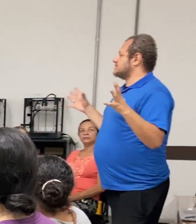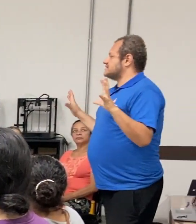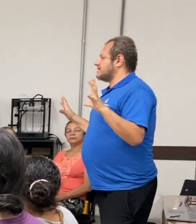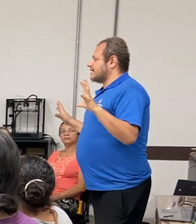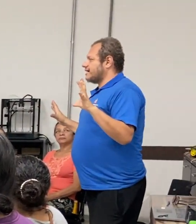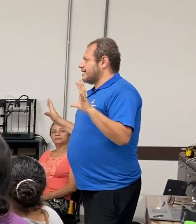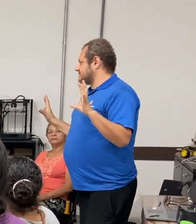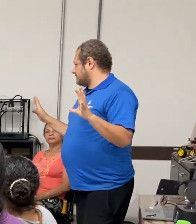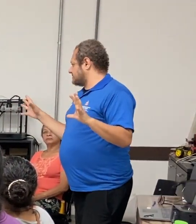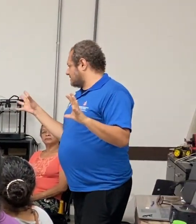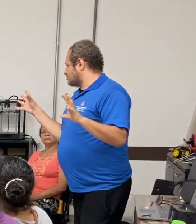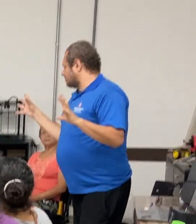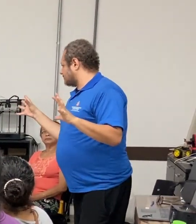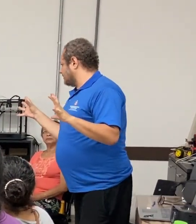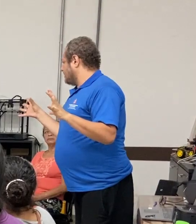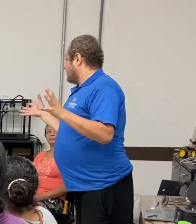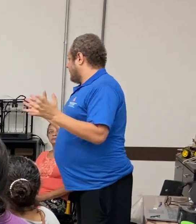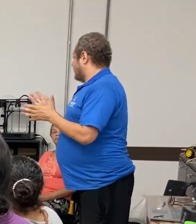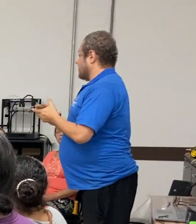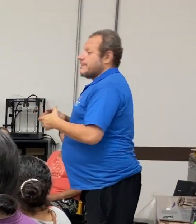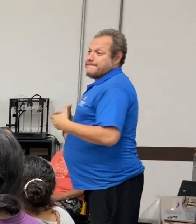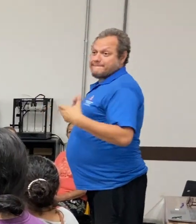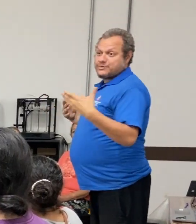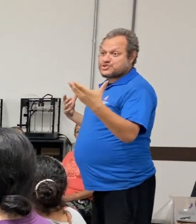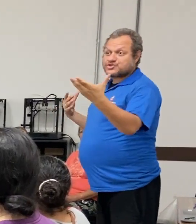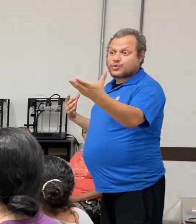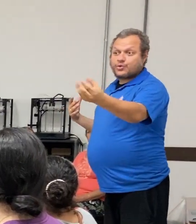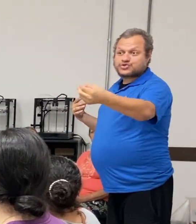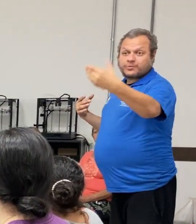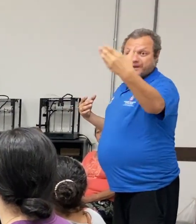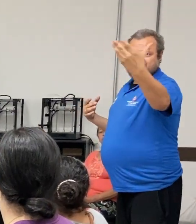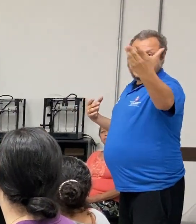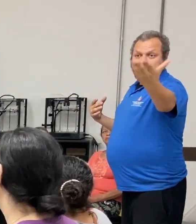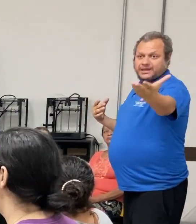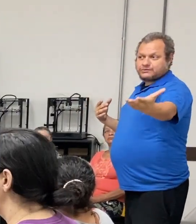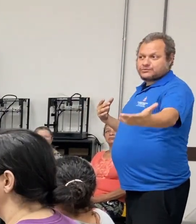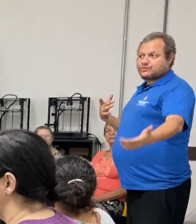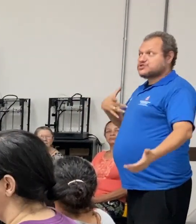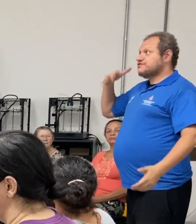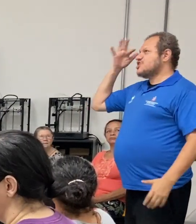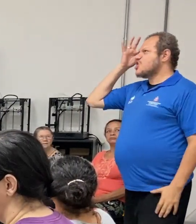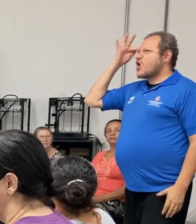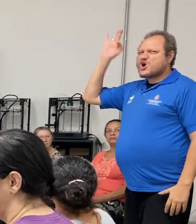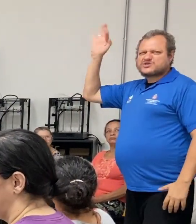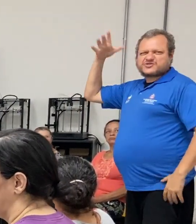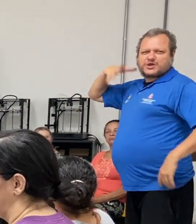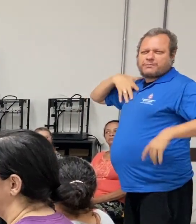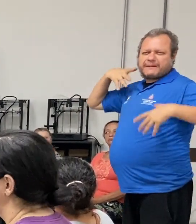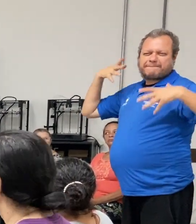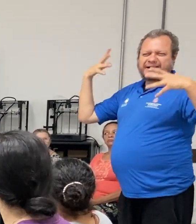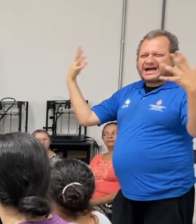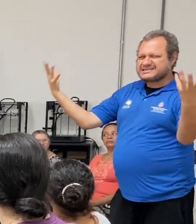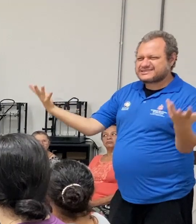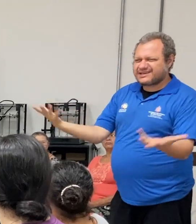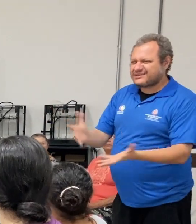que destaca a Grécia nesse sentido. O discurso, o pensamento, os filósofos que iam para a praça e